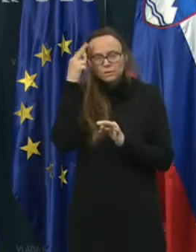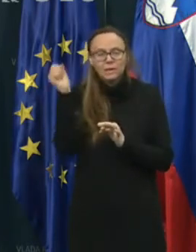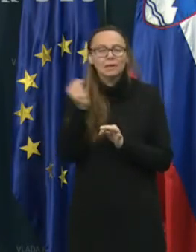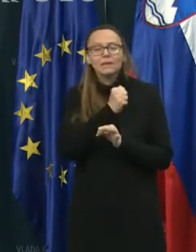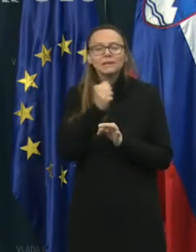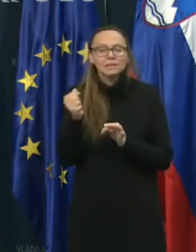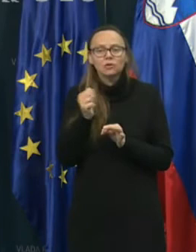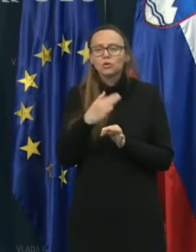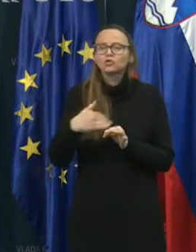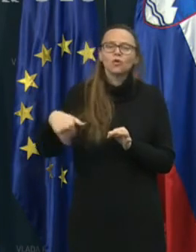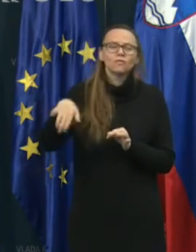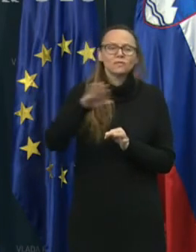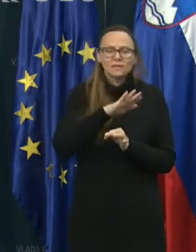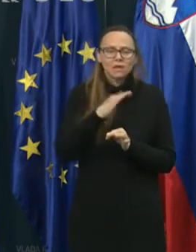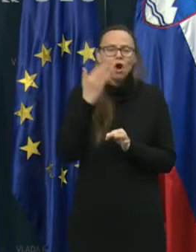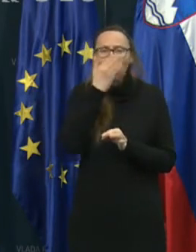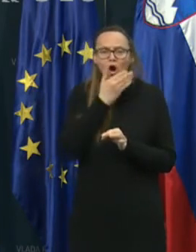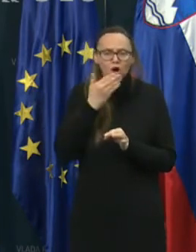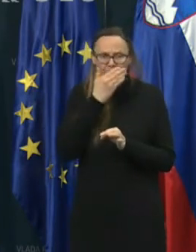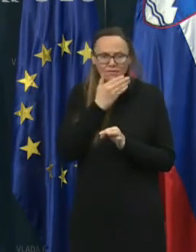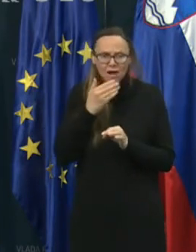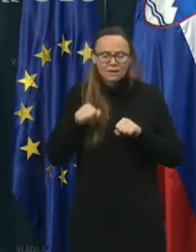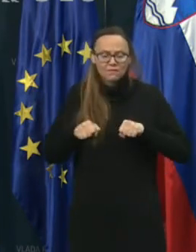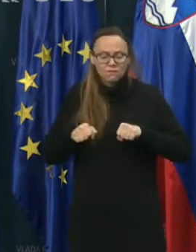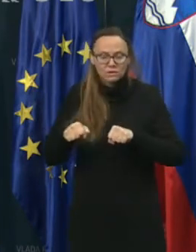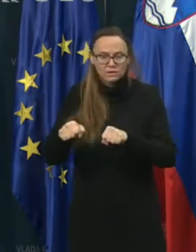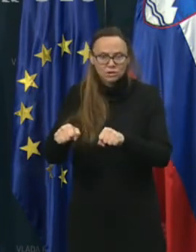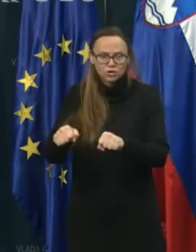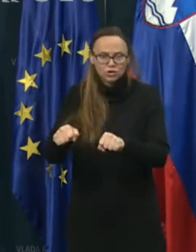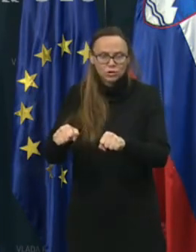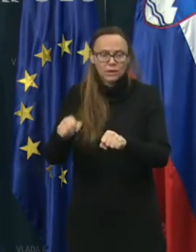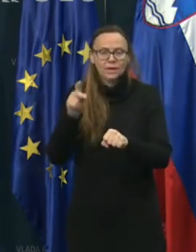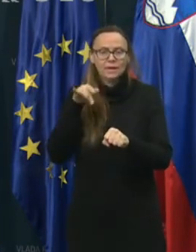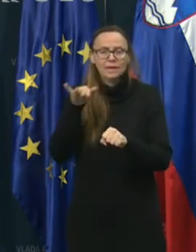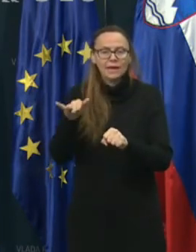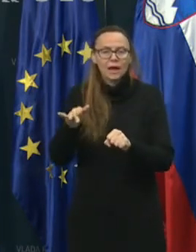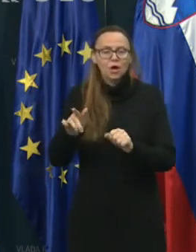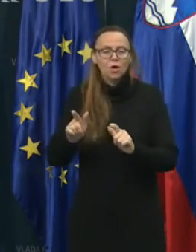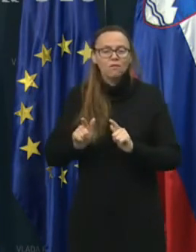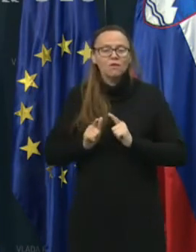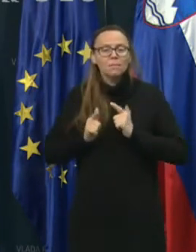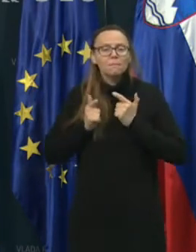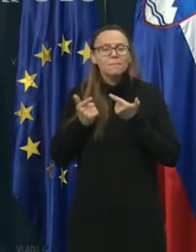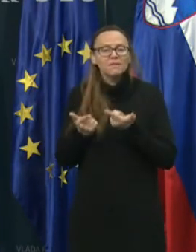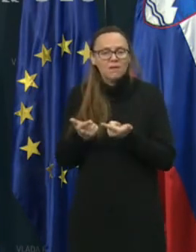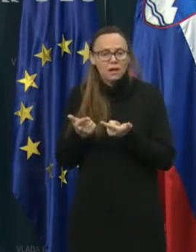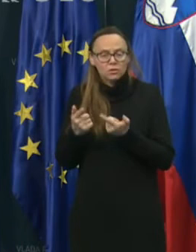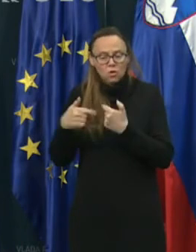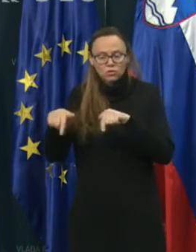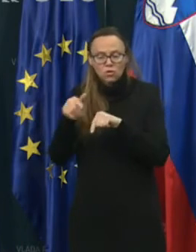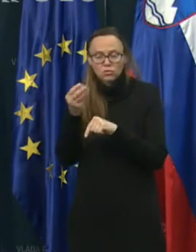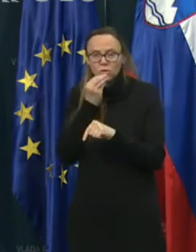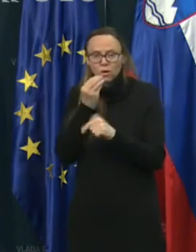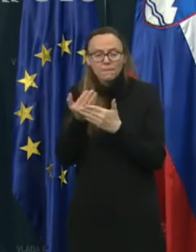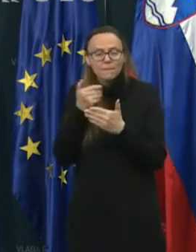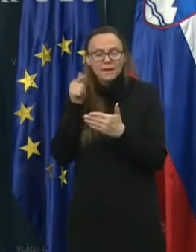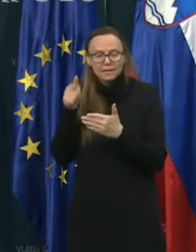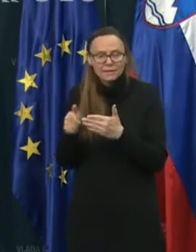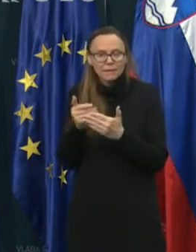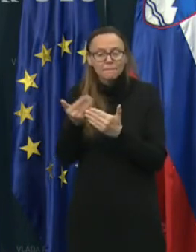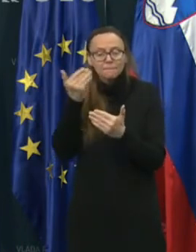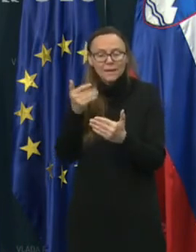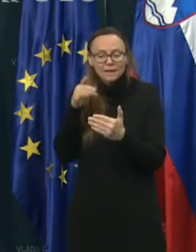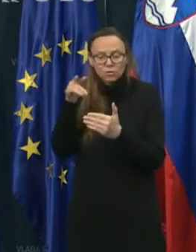so vsi ogrevalni vozički, ki grejo v bivalno enoto s hrano, predtem pridno